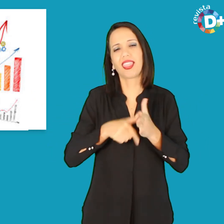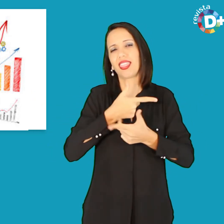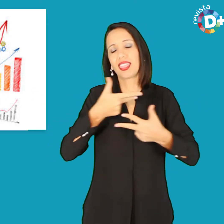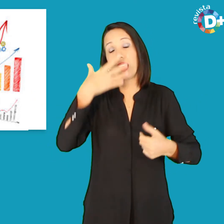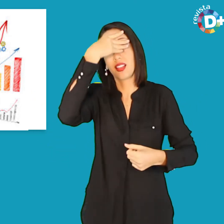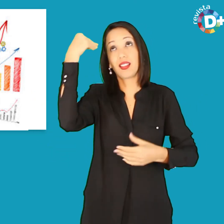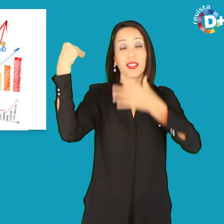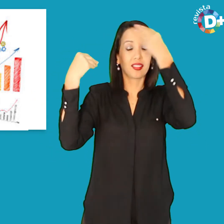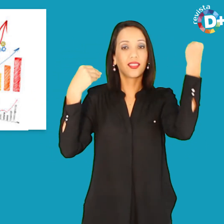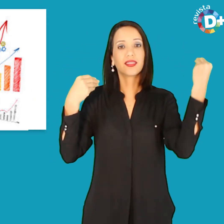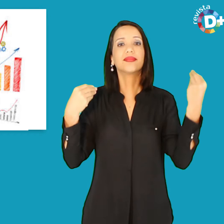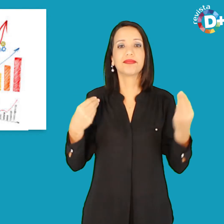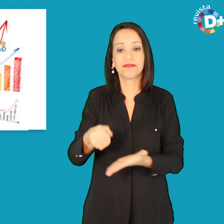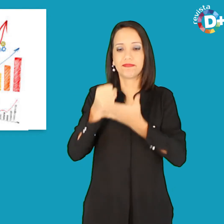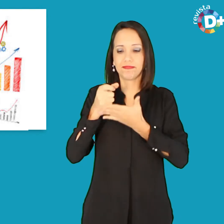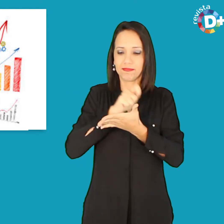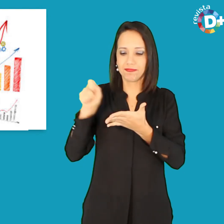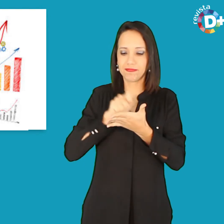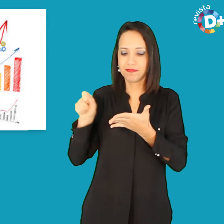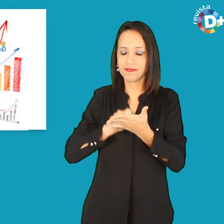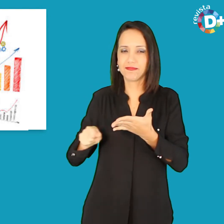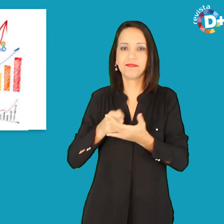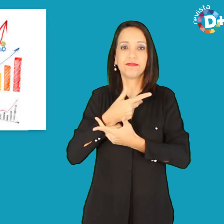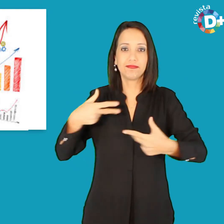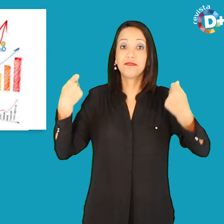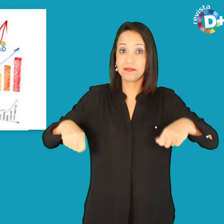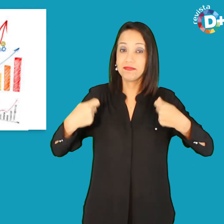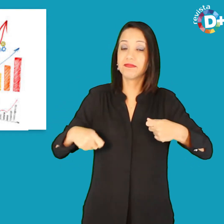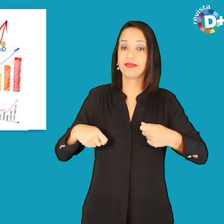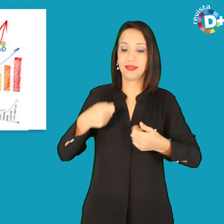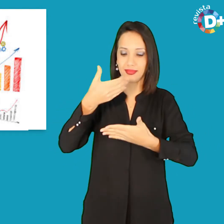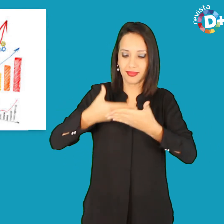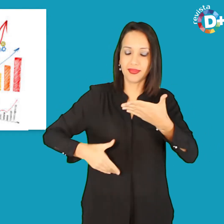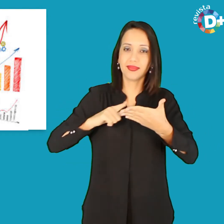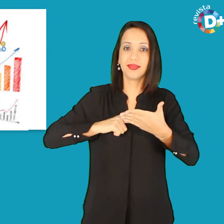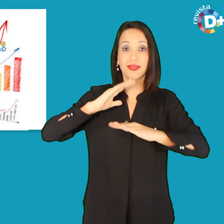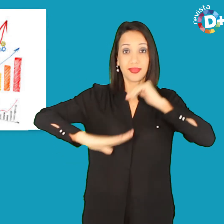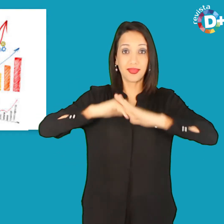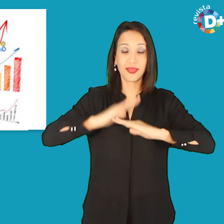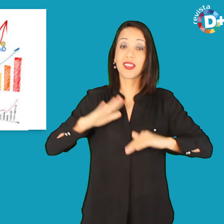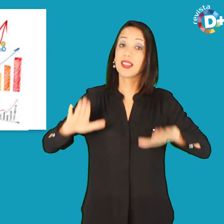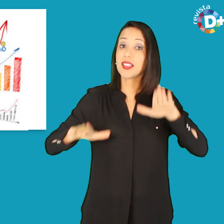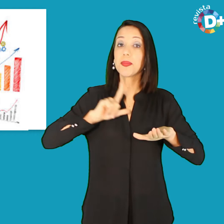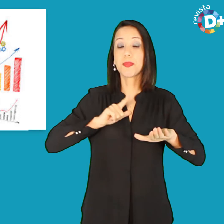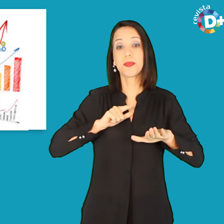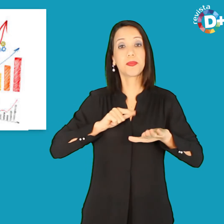é anotar tudo o que precisa fazer. Diria que dependendo da profissão, você precisa ter um retrabalho